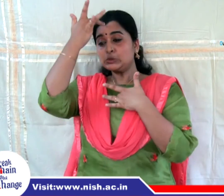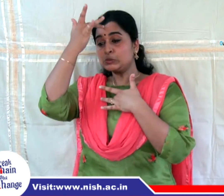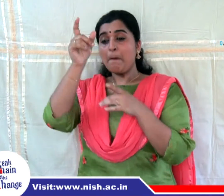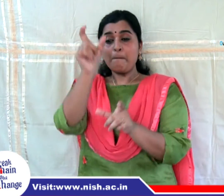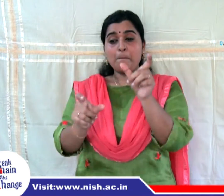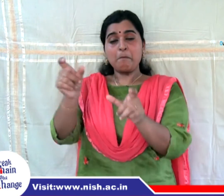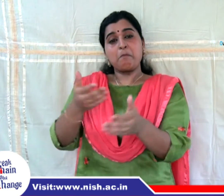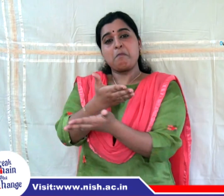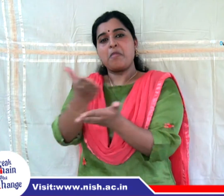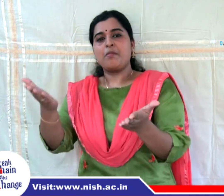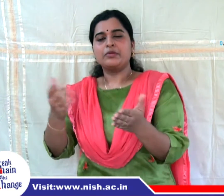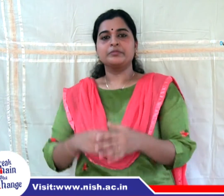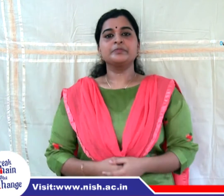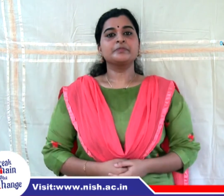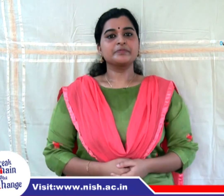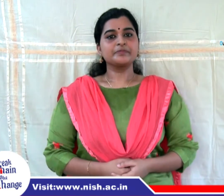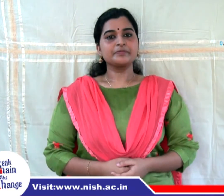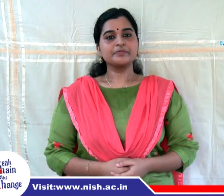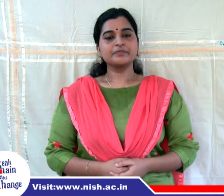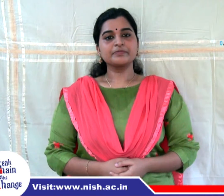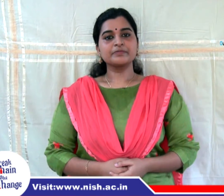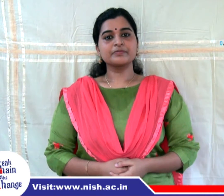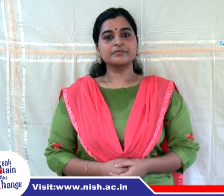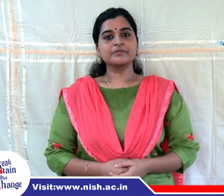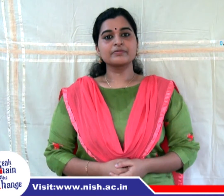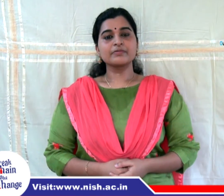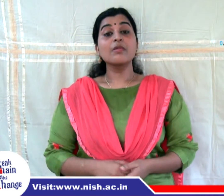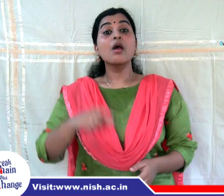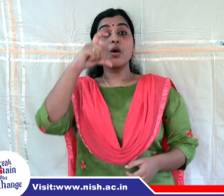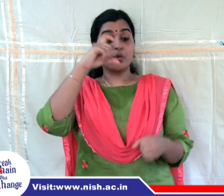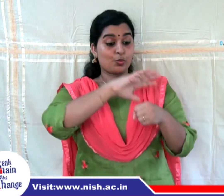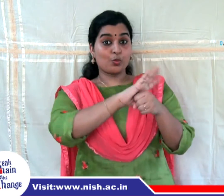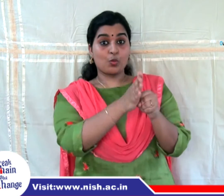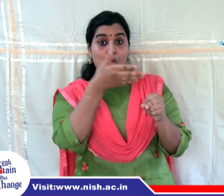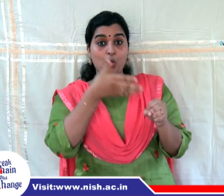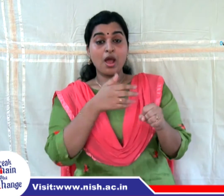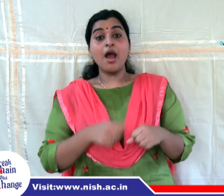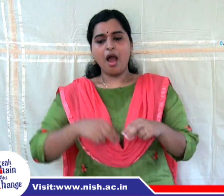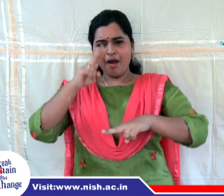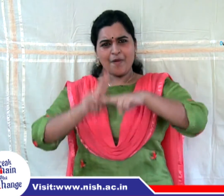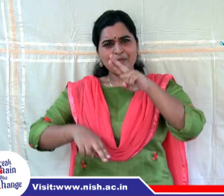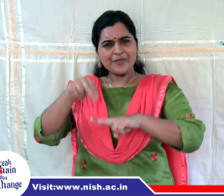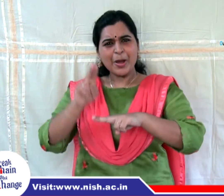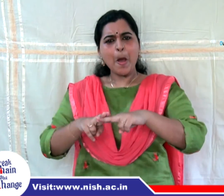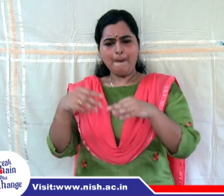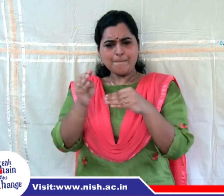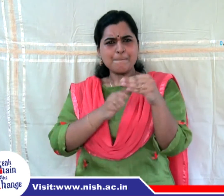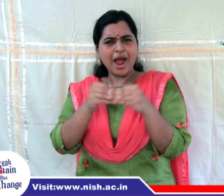പ്രയാസം അനുഭവിക്കുന്നവരും. കൊറോണ വൈറസുകൾക്ക് ലോഹങ്ങൾ, റബ്ബർ, പ്ലാസ്റ്റിക് തുടങ്ങിയ